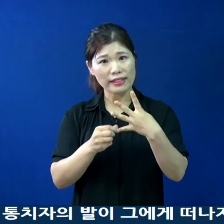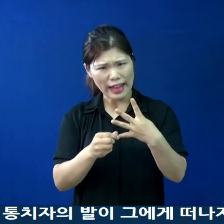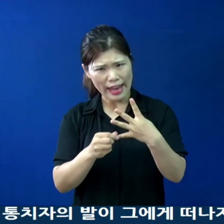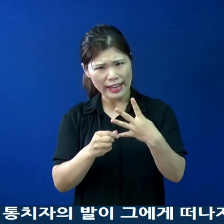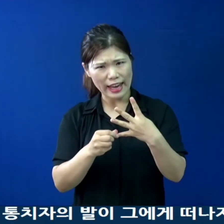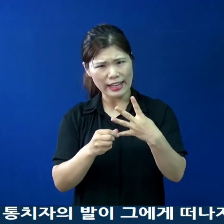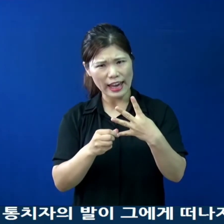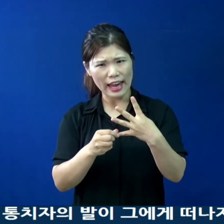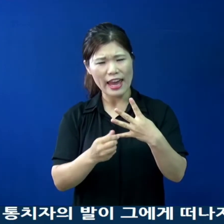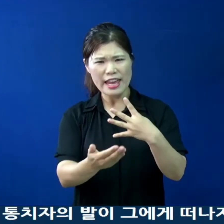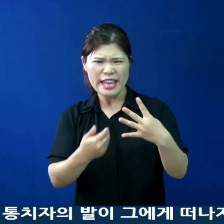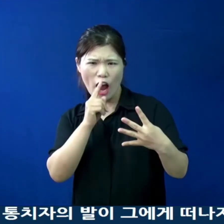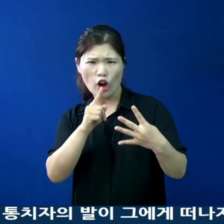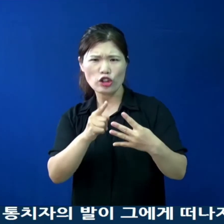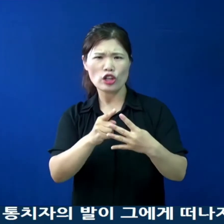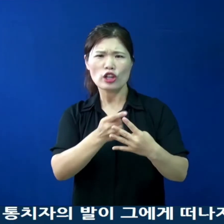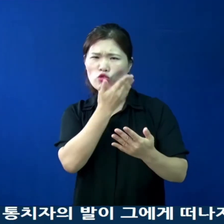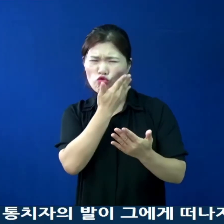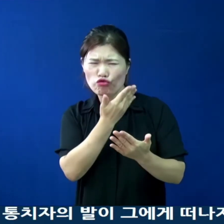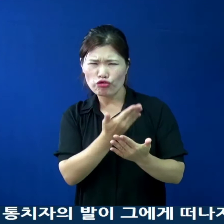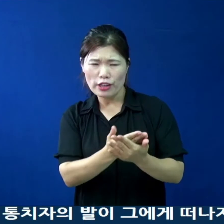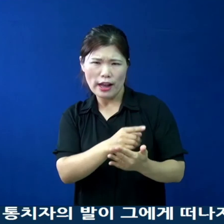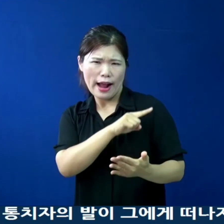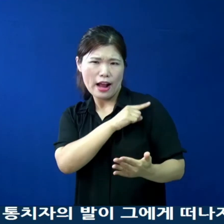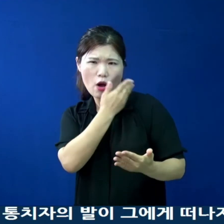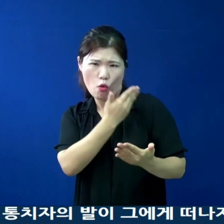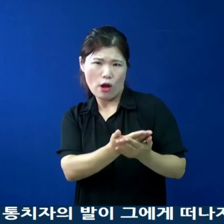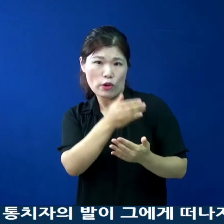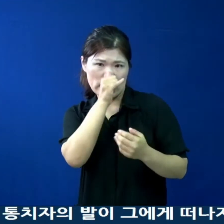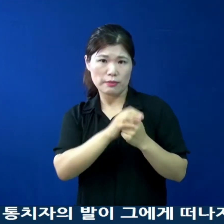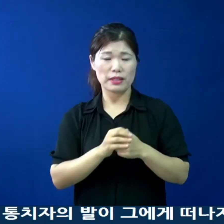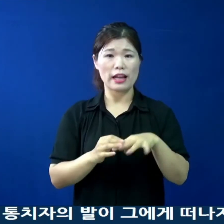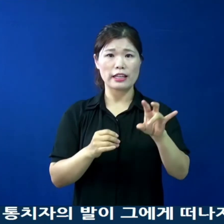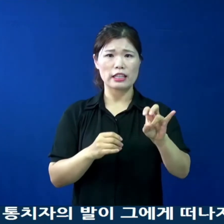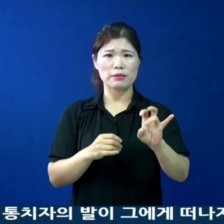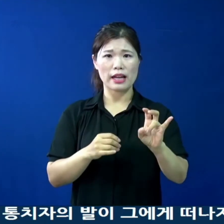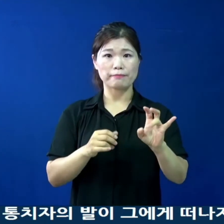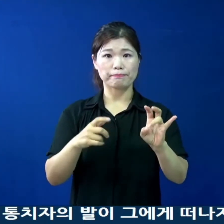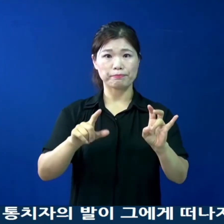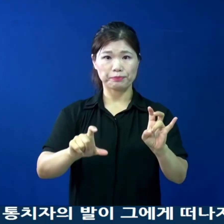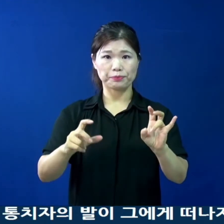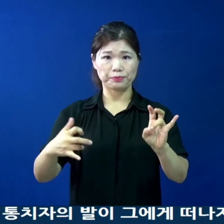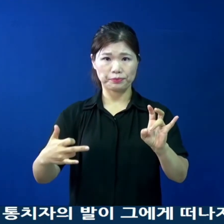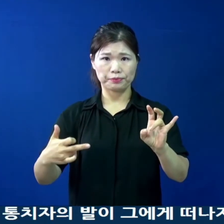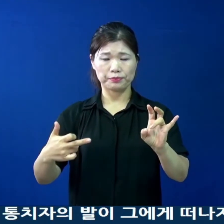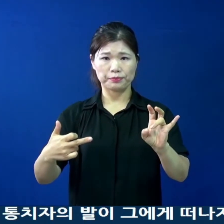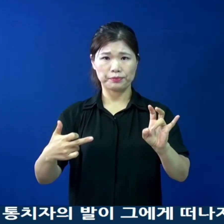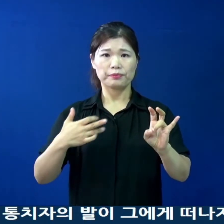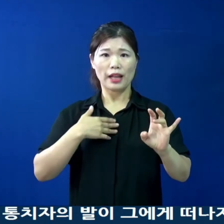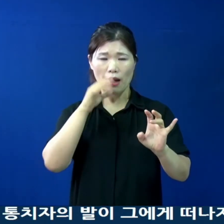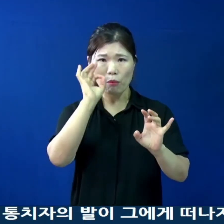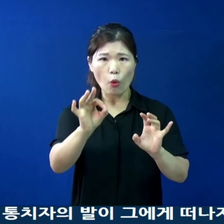하이라이트입니다. 제가 말씀을 공독하겠습니다. 민수기 24장 17절입니다. 내가 그를 보아도 이때의 일이 아니며 내가 그를